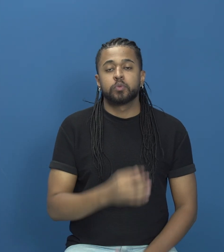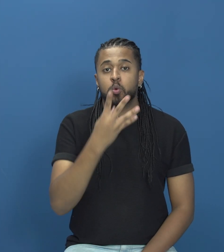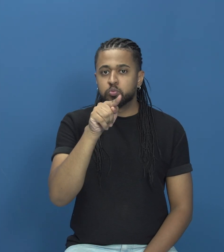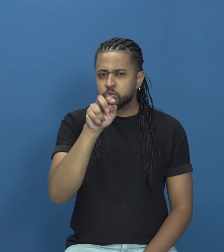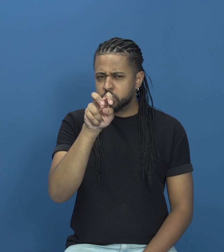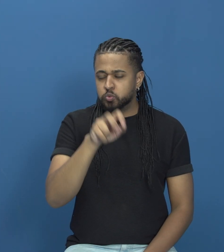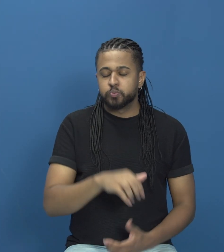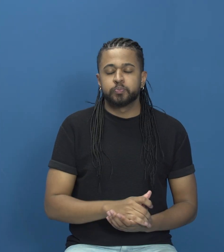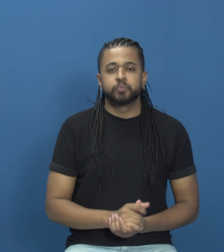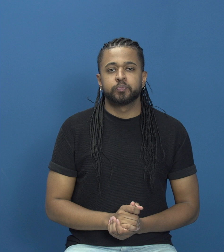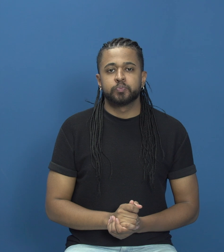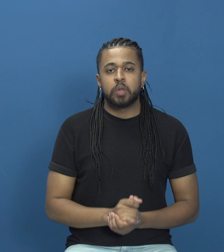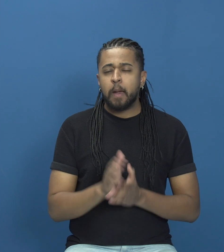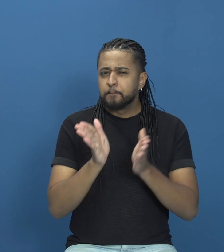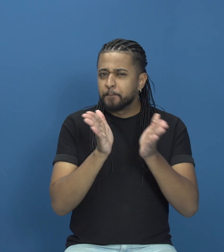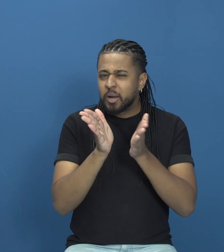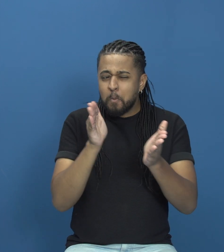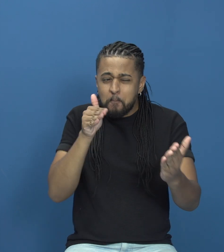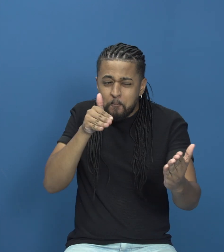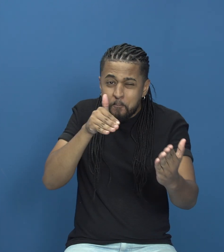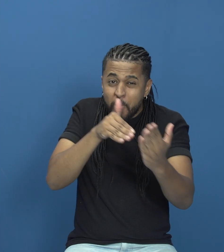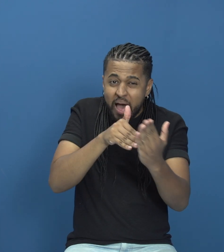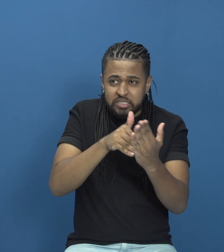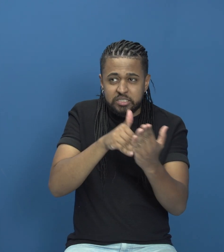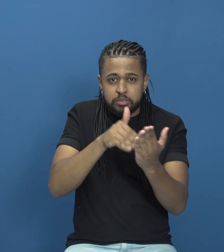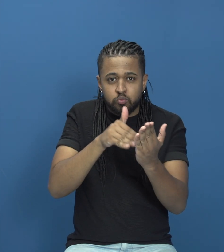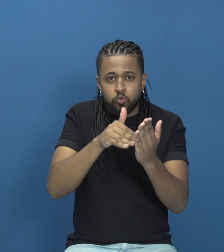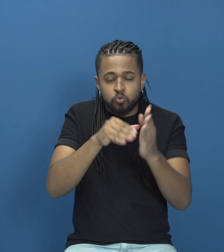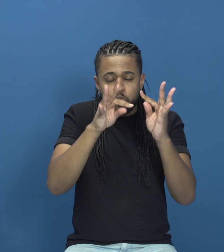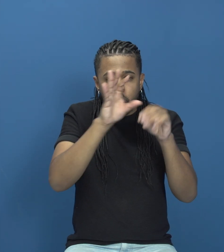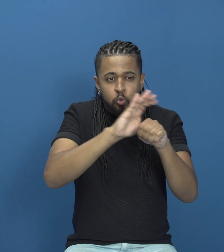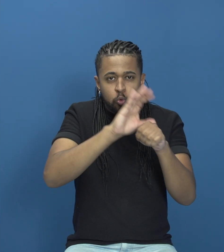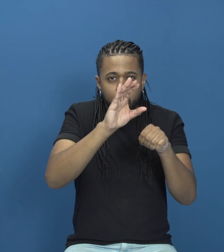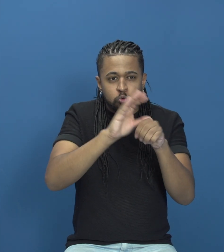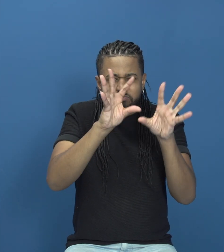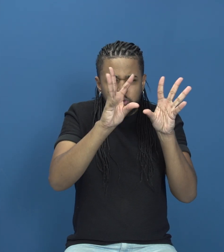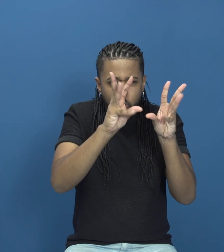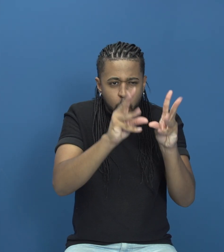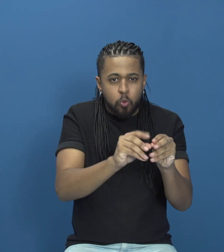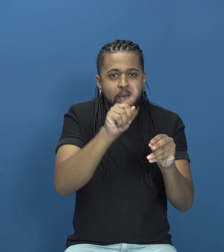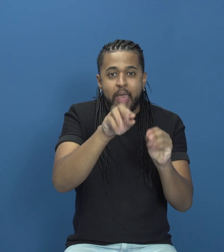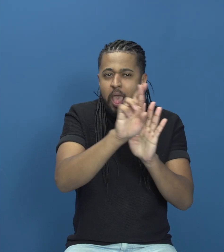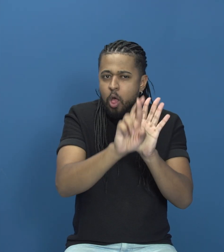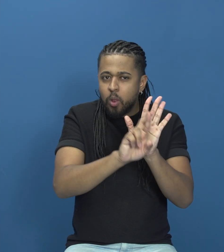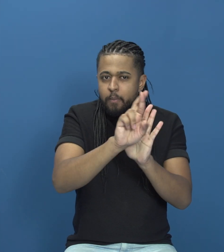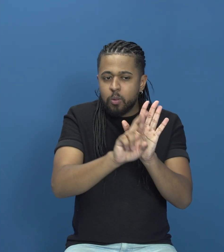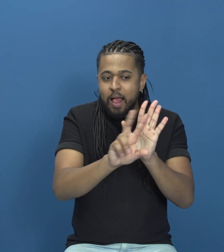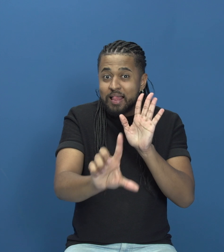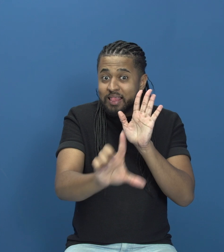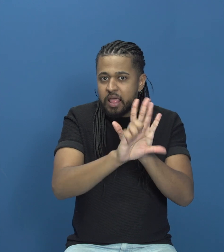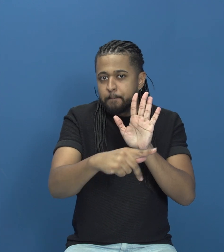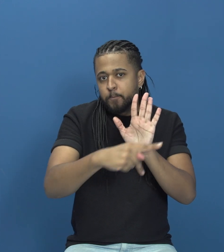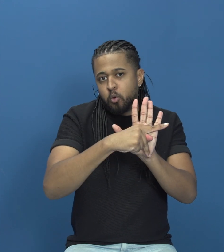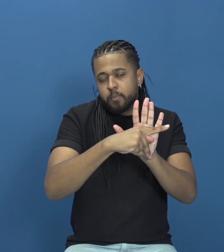4.5. O prazo máximo para integralização dos cursos é regulamentado em legislação